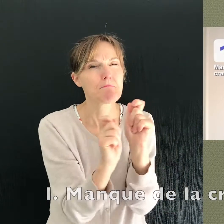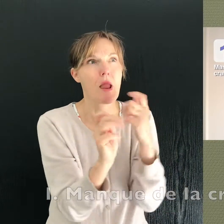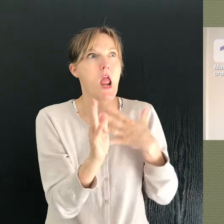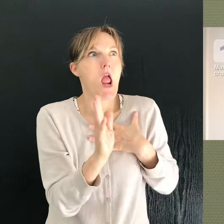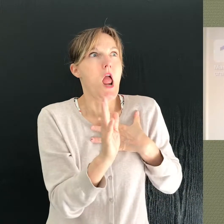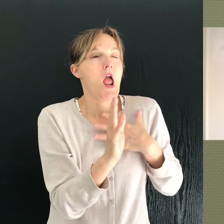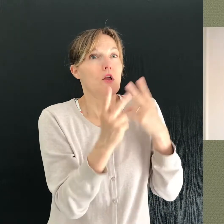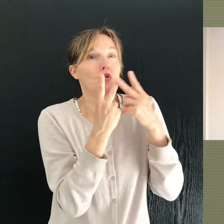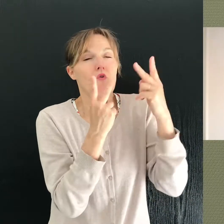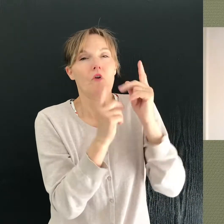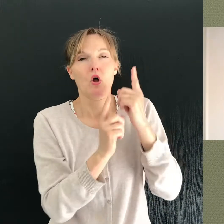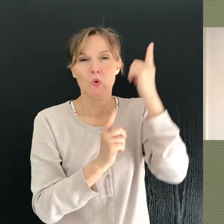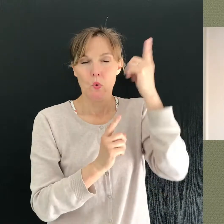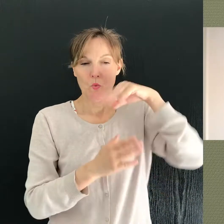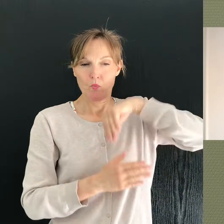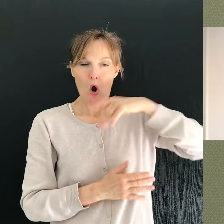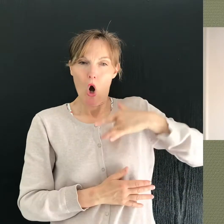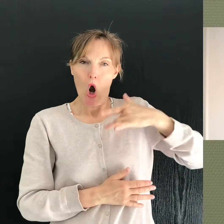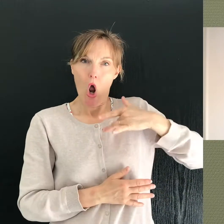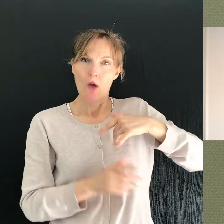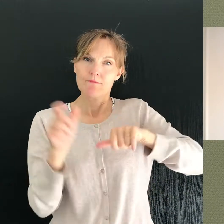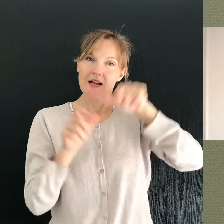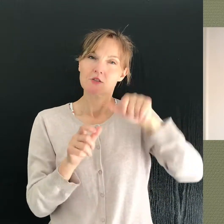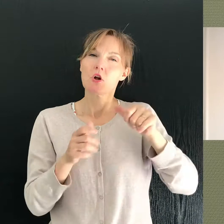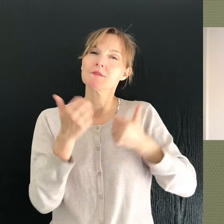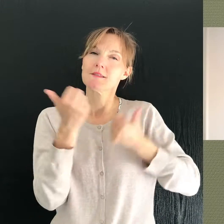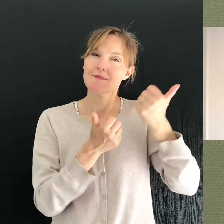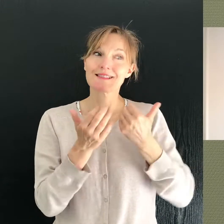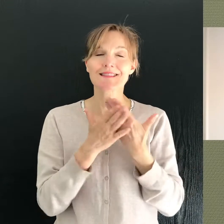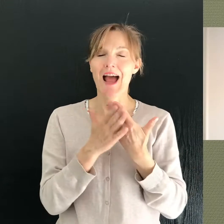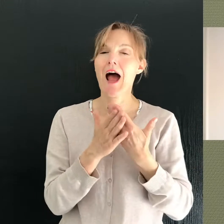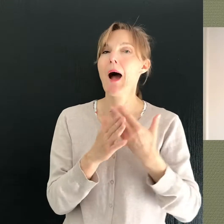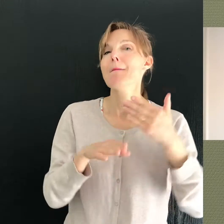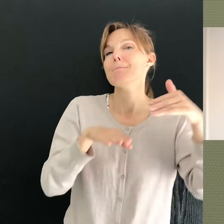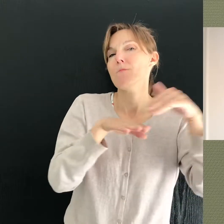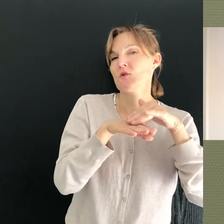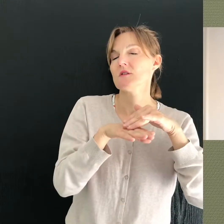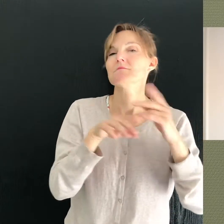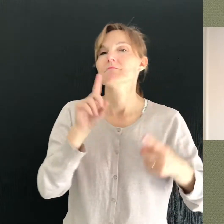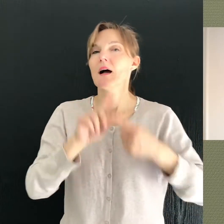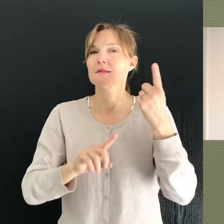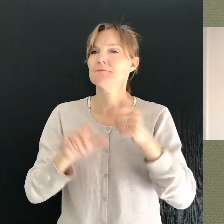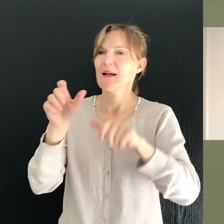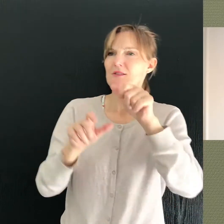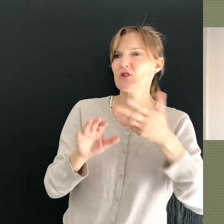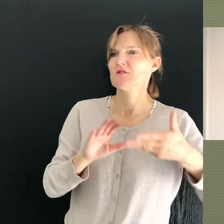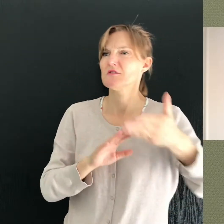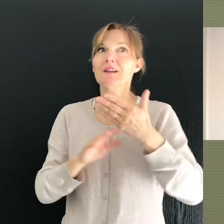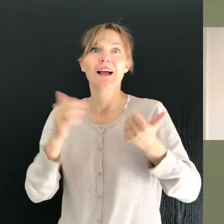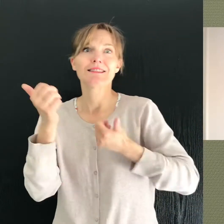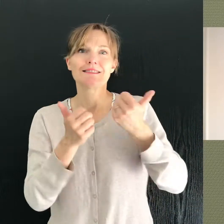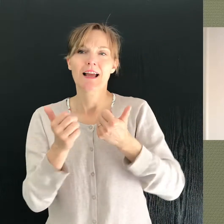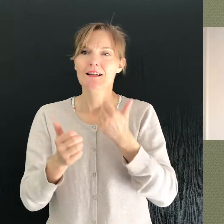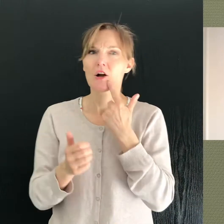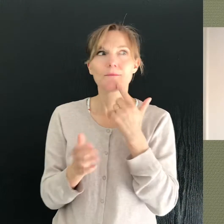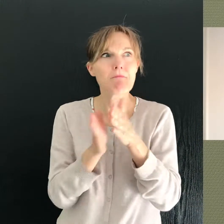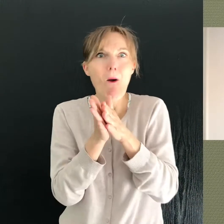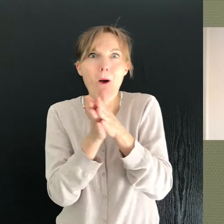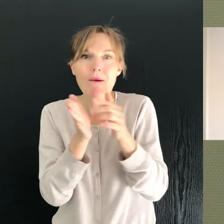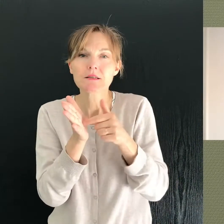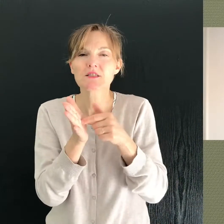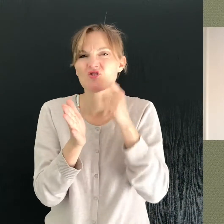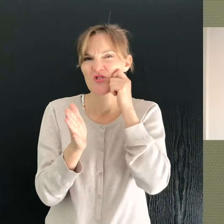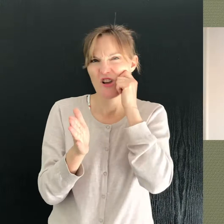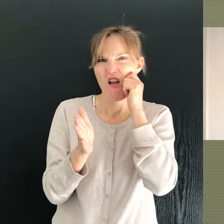des serviteurs. C'est vraiment la raison principale. Les personnes qui s'engagent dans le service ont des mobiles bien charnels et